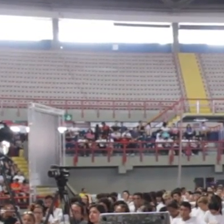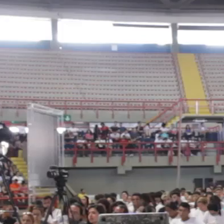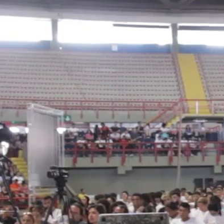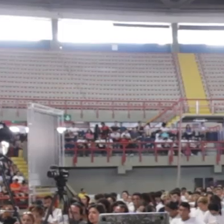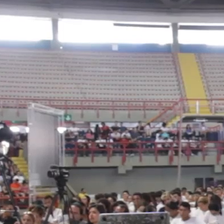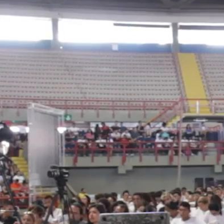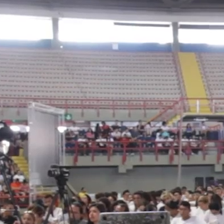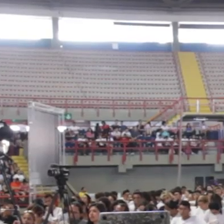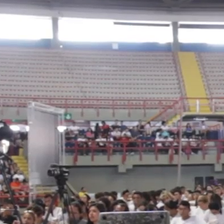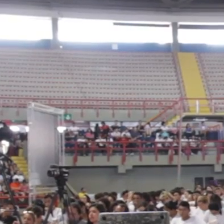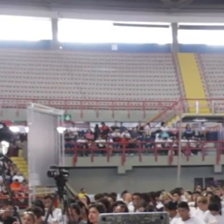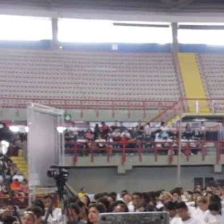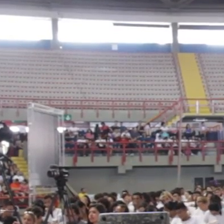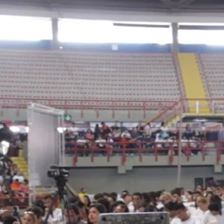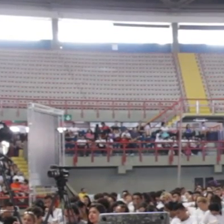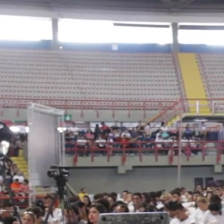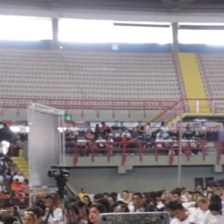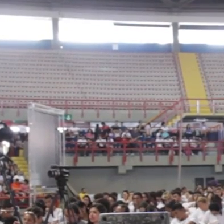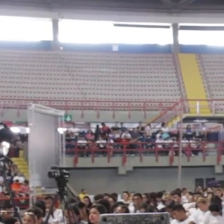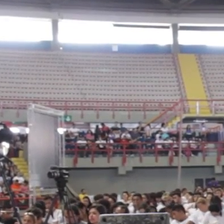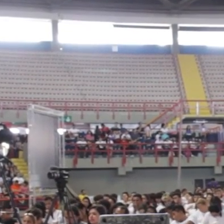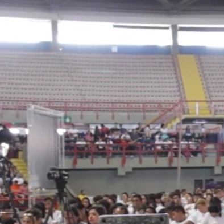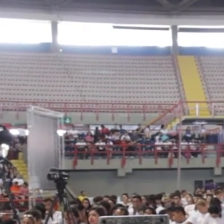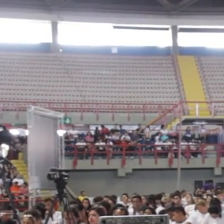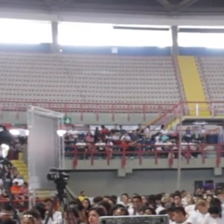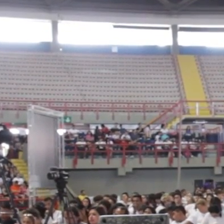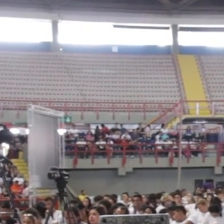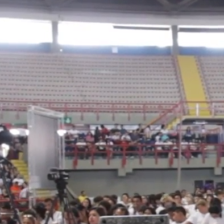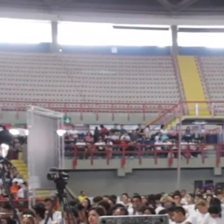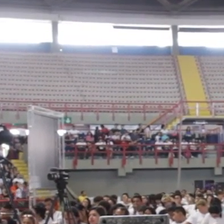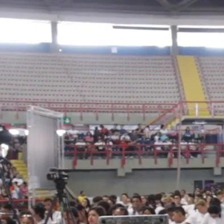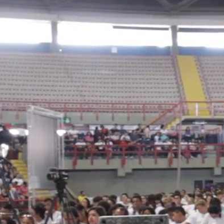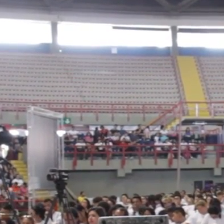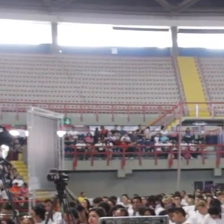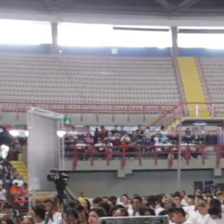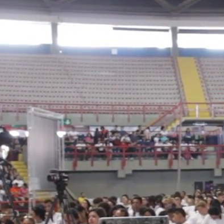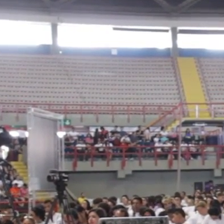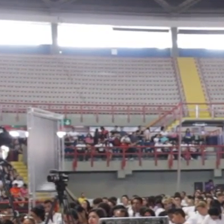meu Deus, parabéns. Quanta concentração, não escuta um pio.